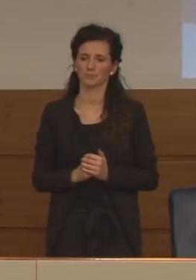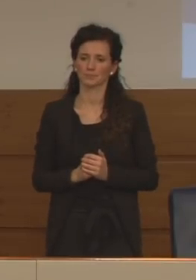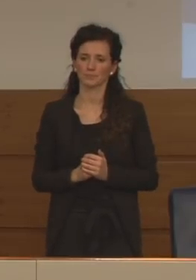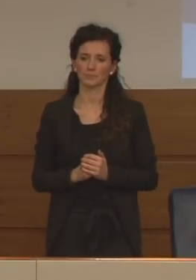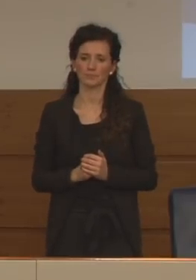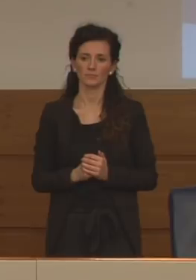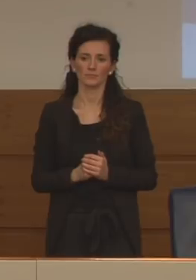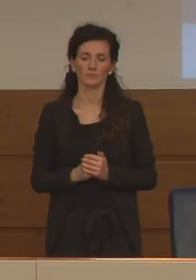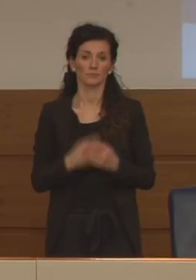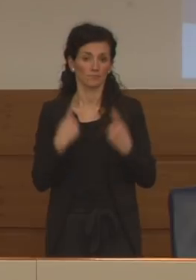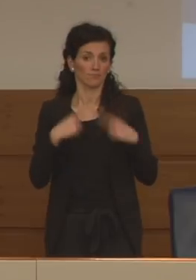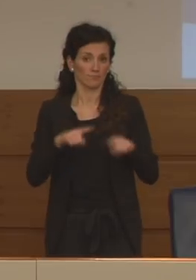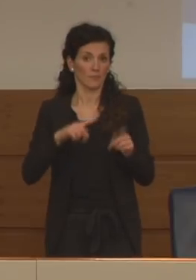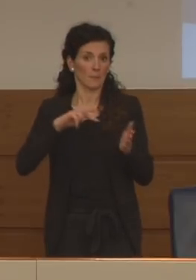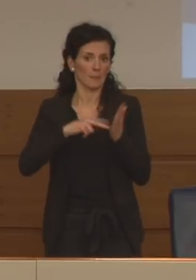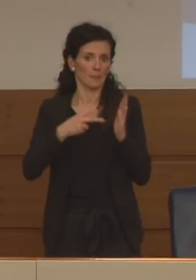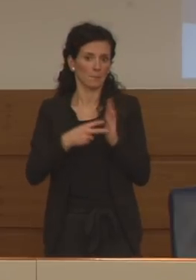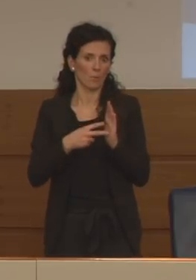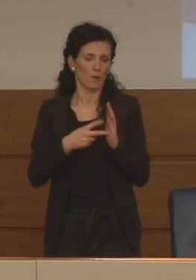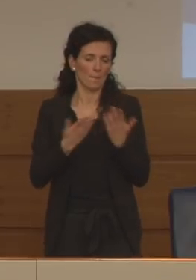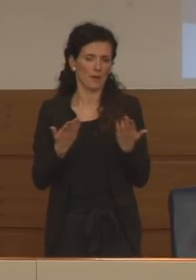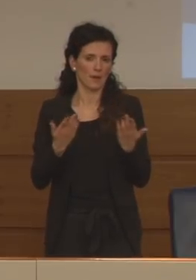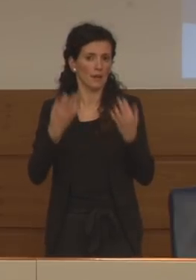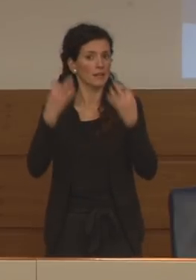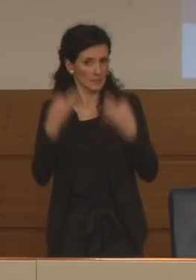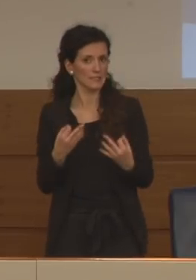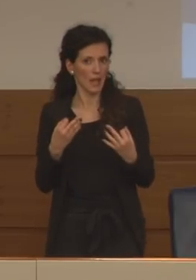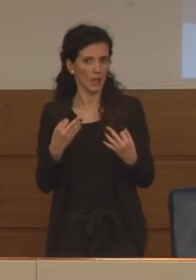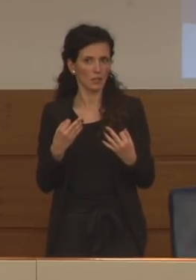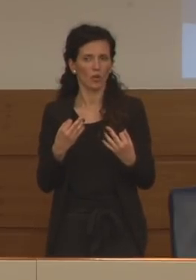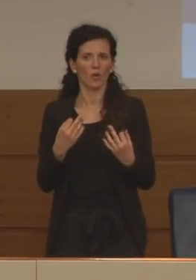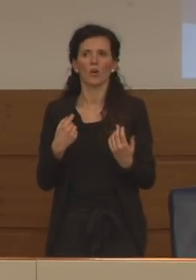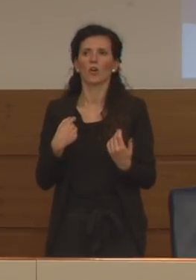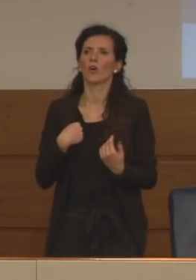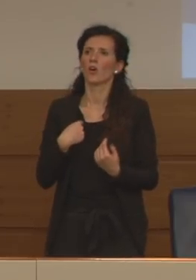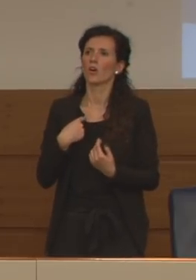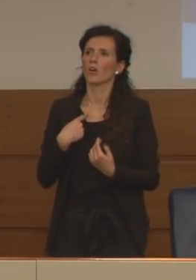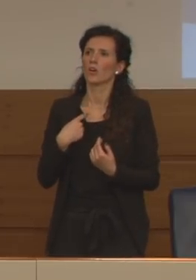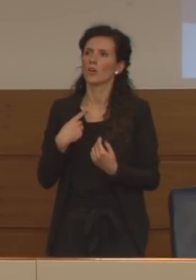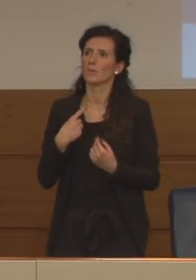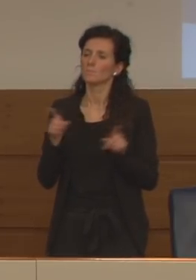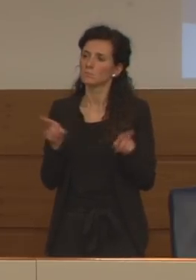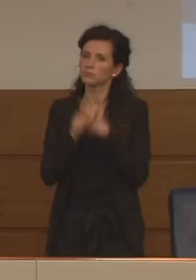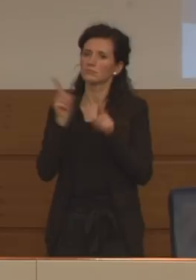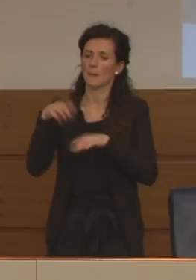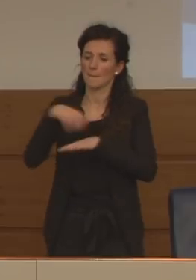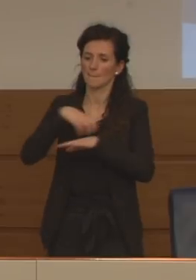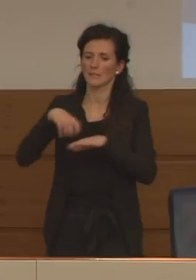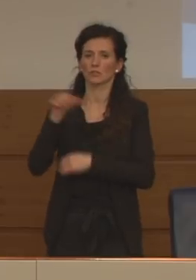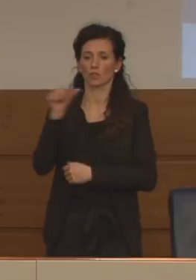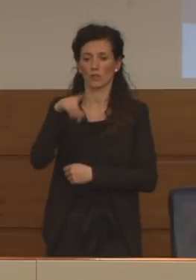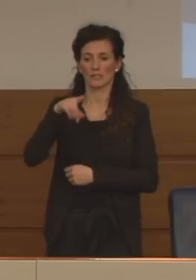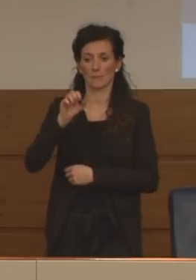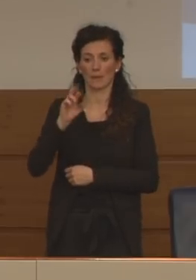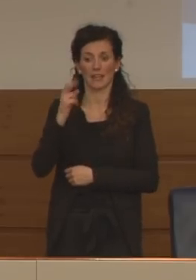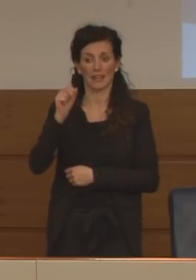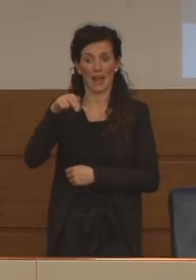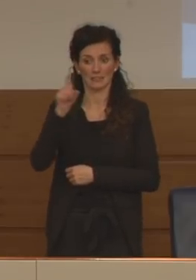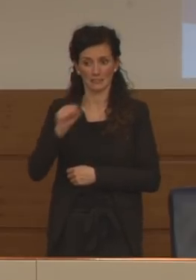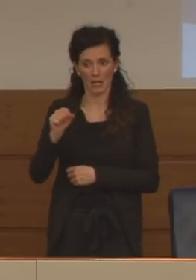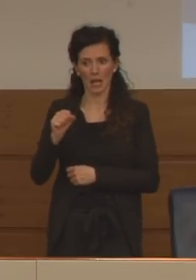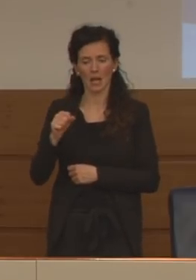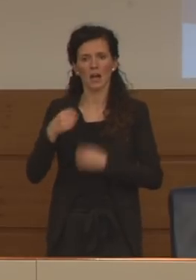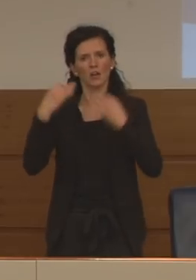devo dare atto anche al nostro ministro al ministro speranza attivato sta attivando delle